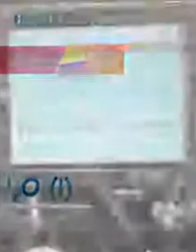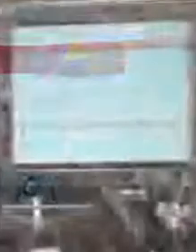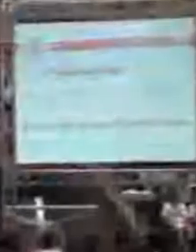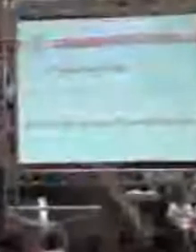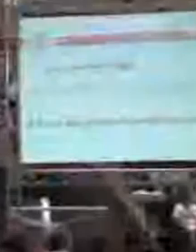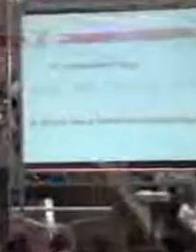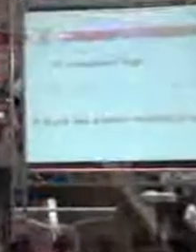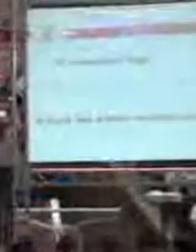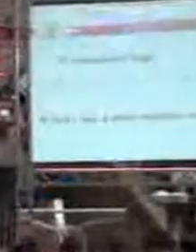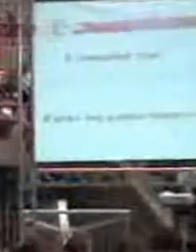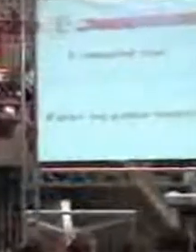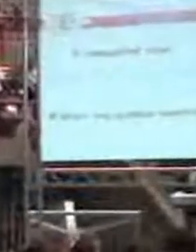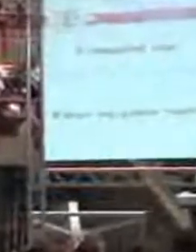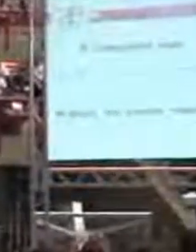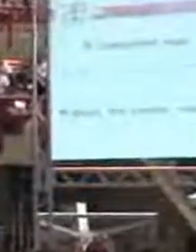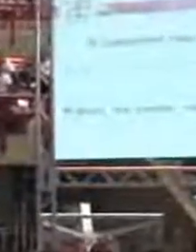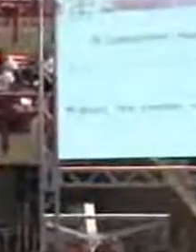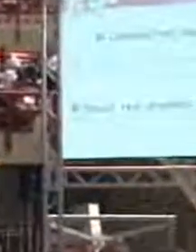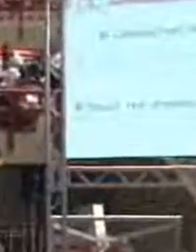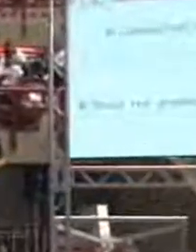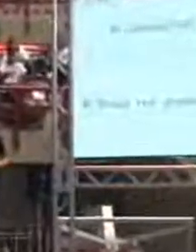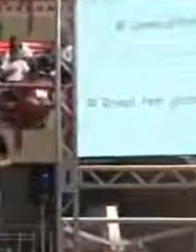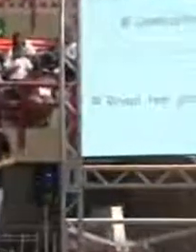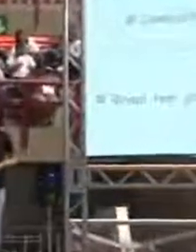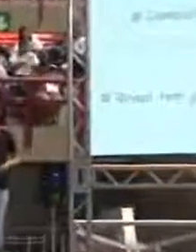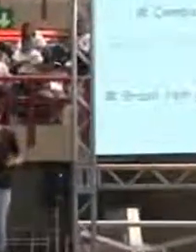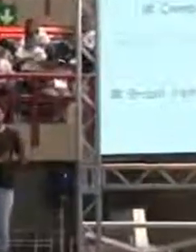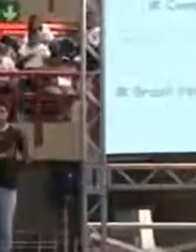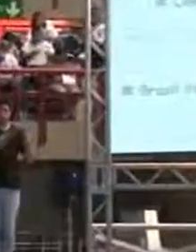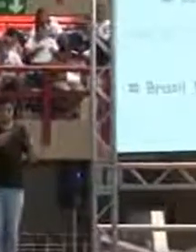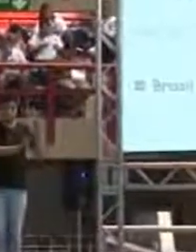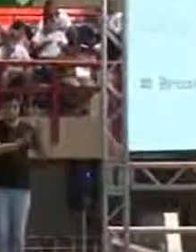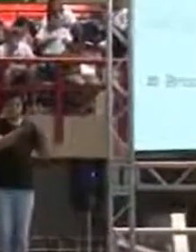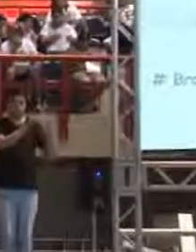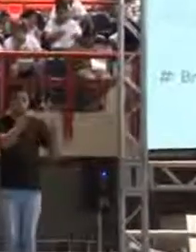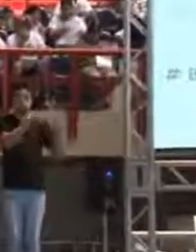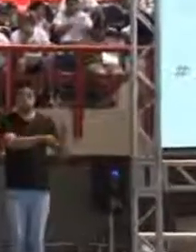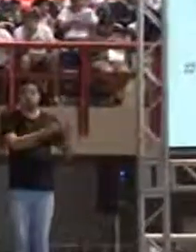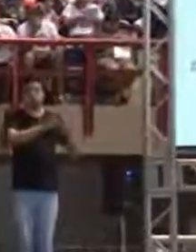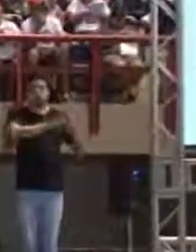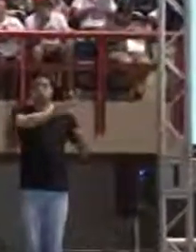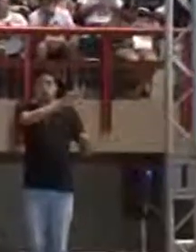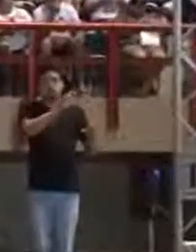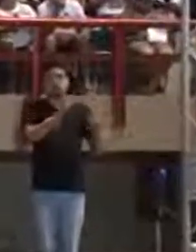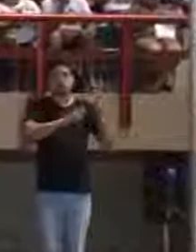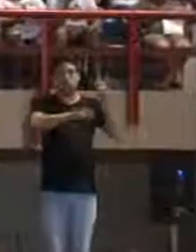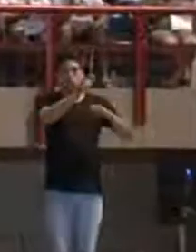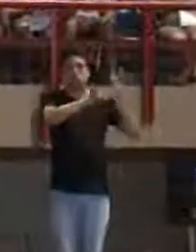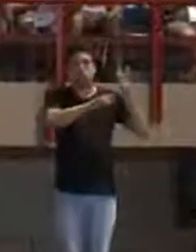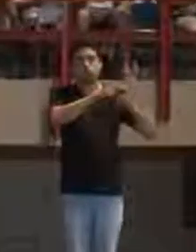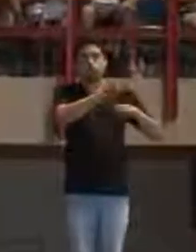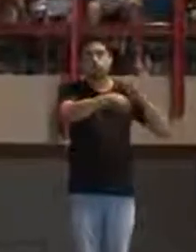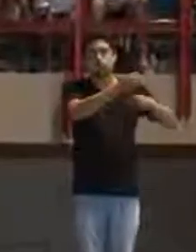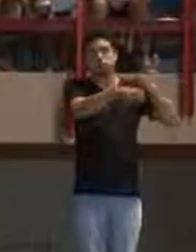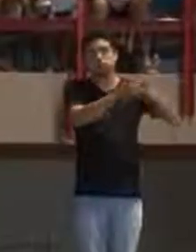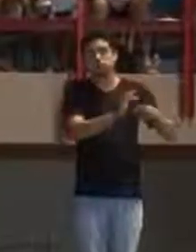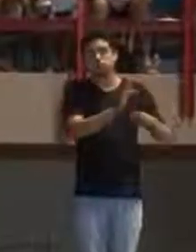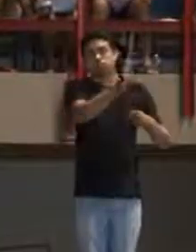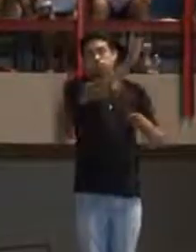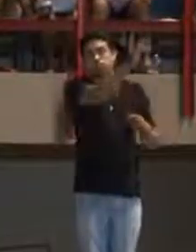né? Porque se o petróleo continuar sendo a matriz energética pelos próximos